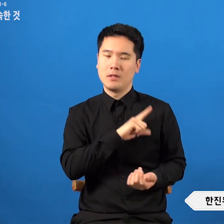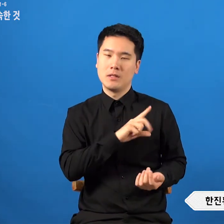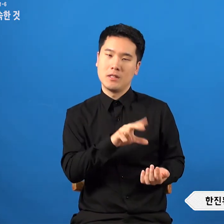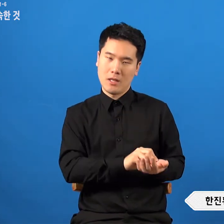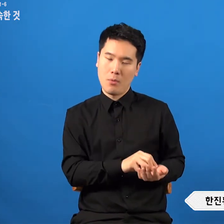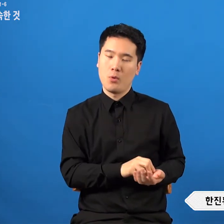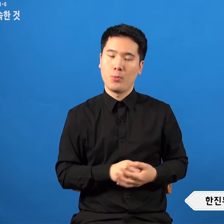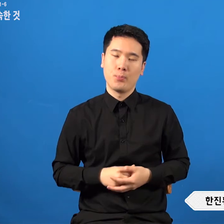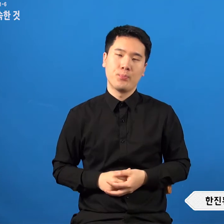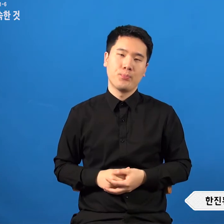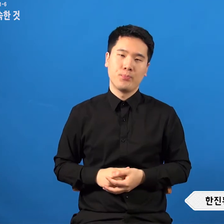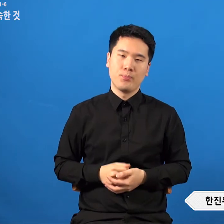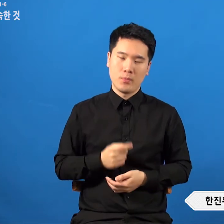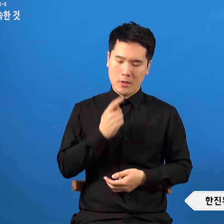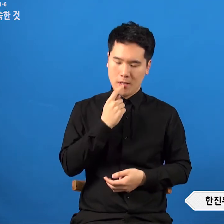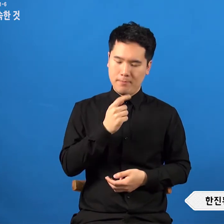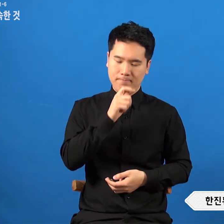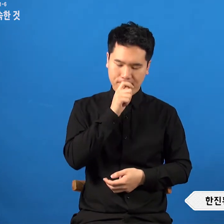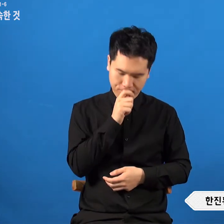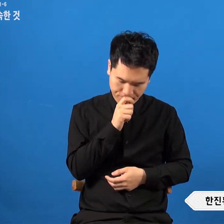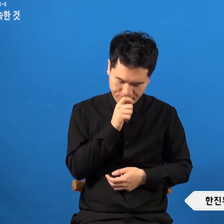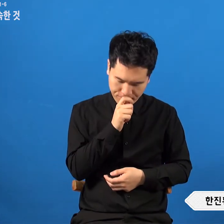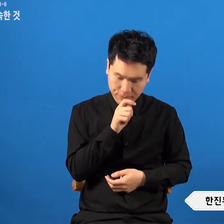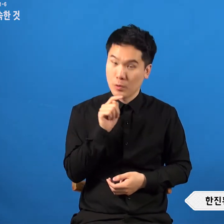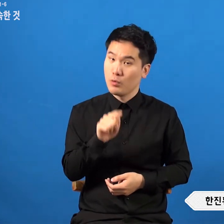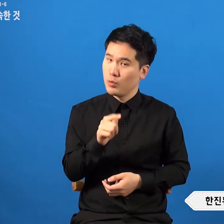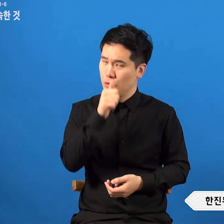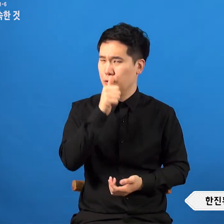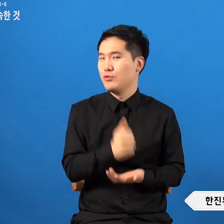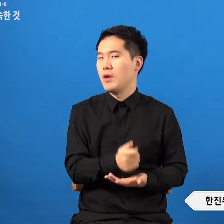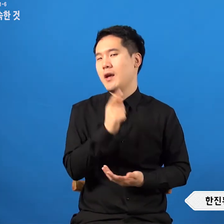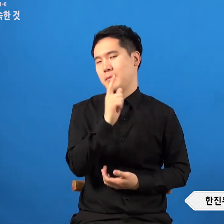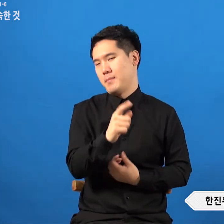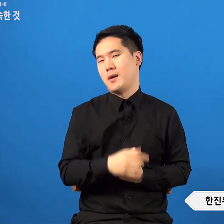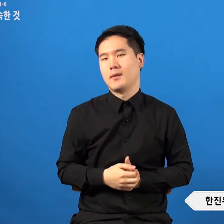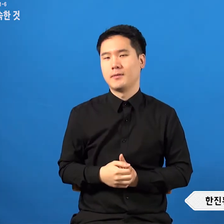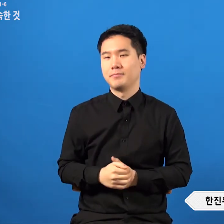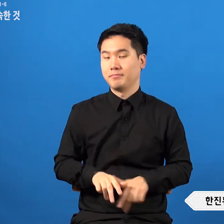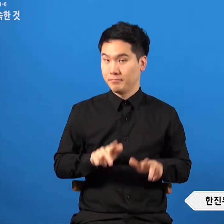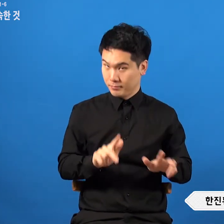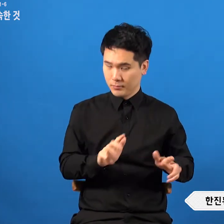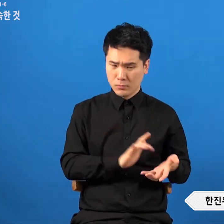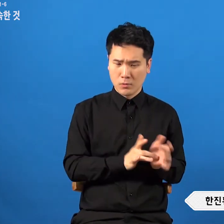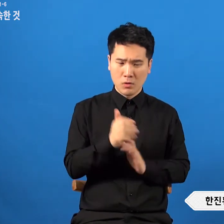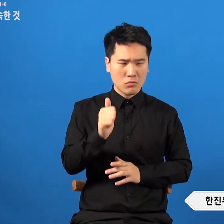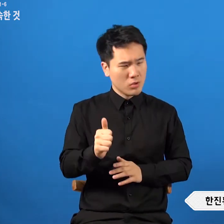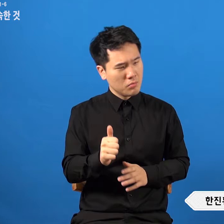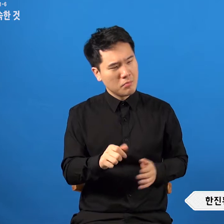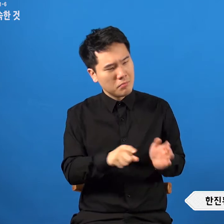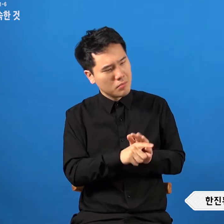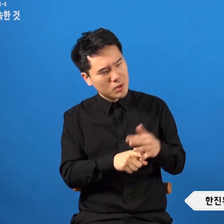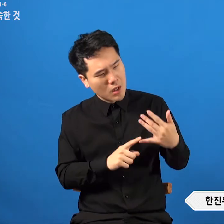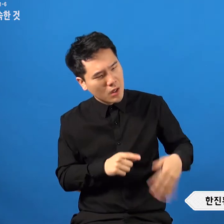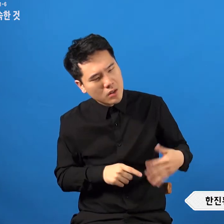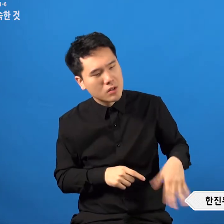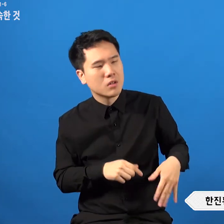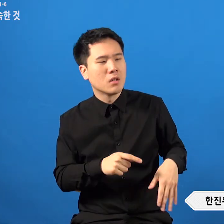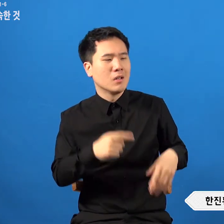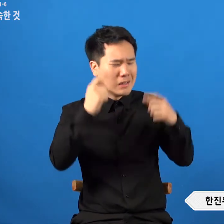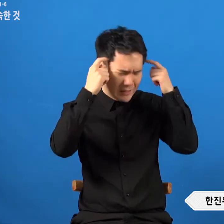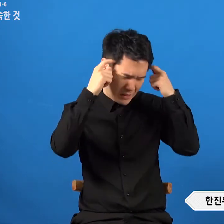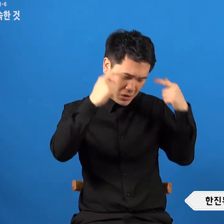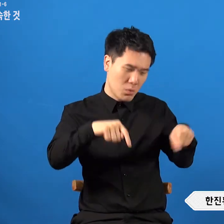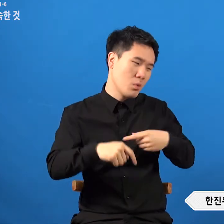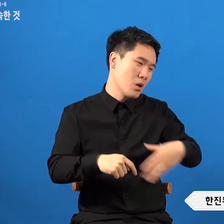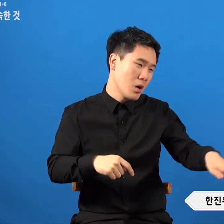뜻입니다. 입을 꾹 다물고 있는 것은 죄라는 말입니다. 지금 예수님 알지 못하고 지옥으로 떨어져 가고